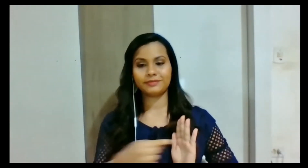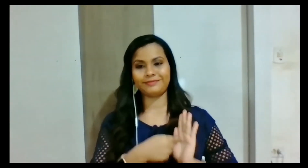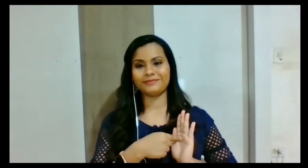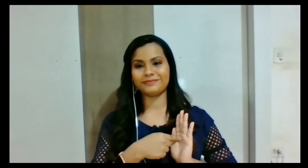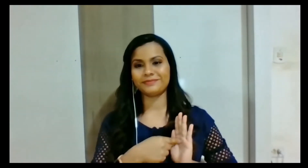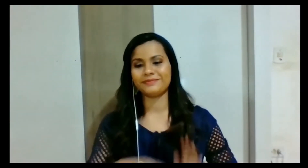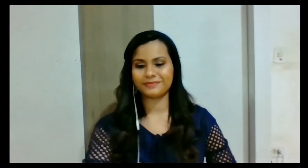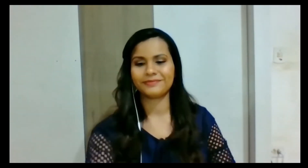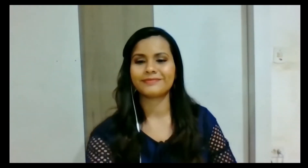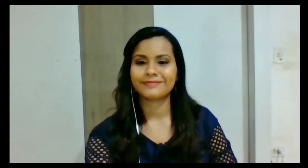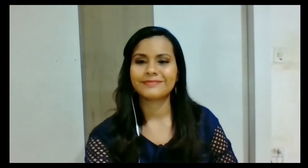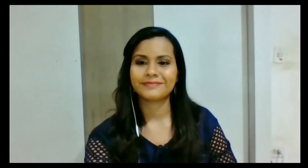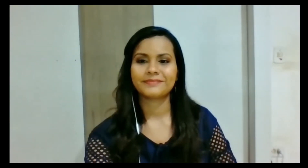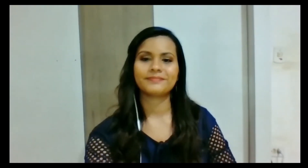e tocou meu coração.